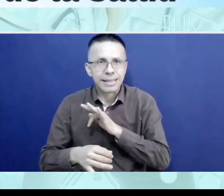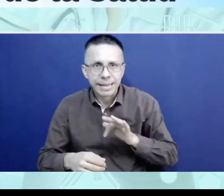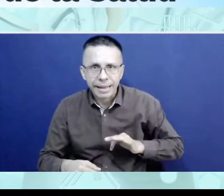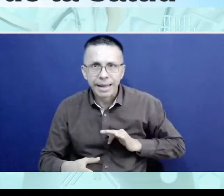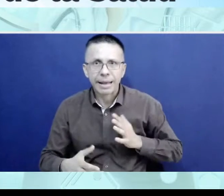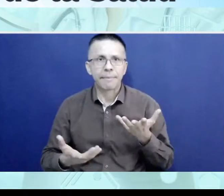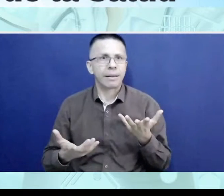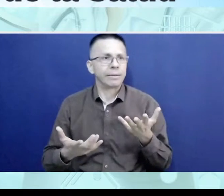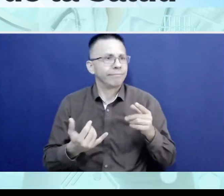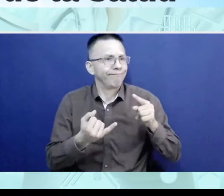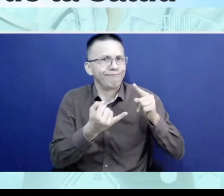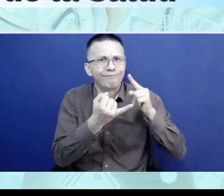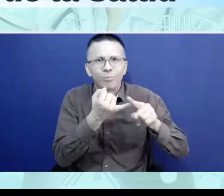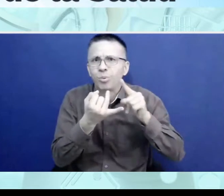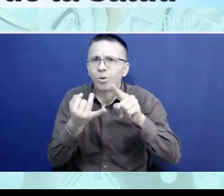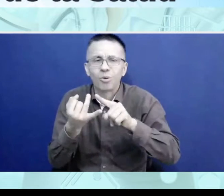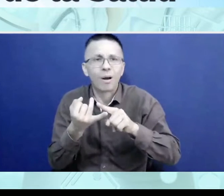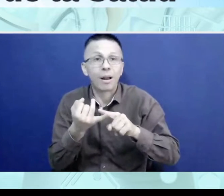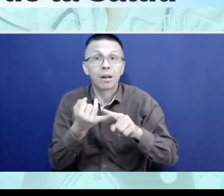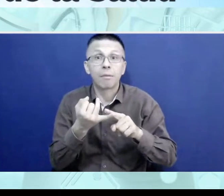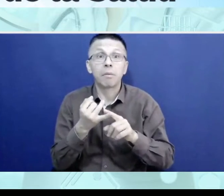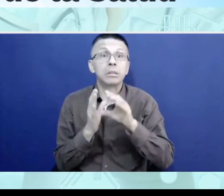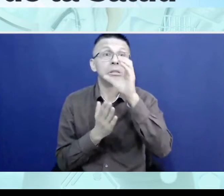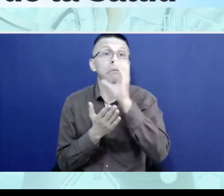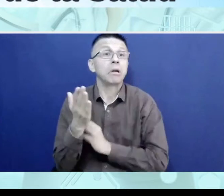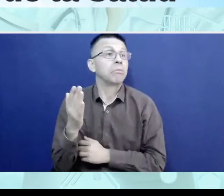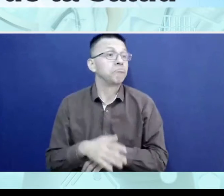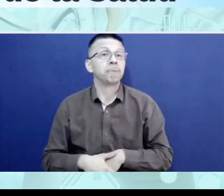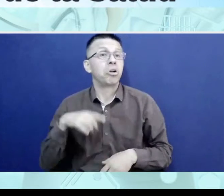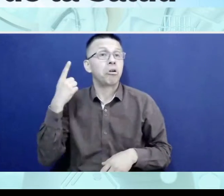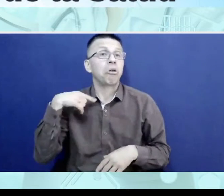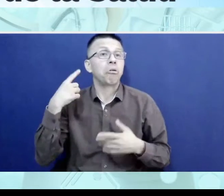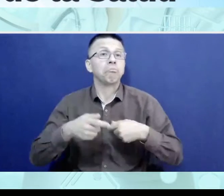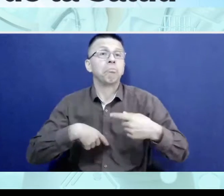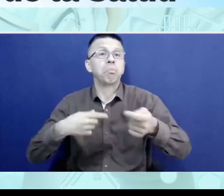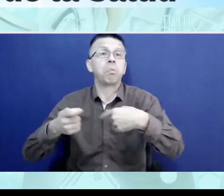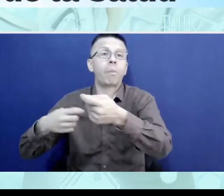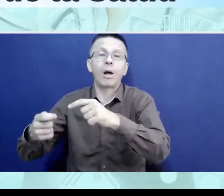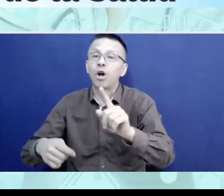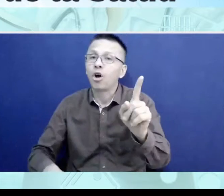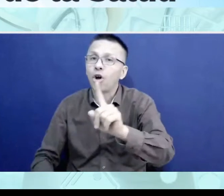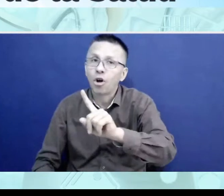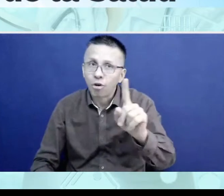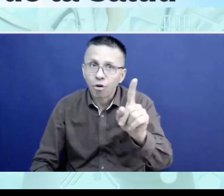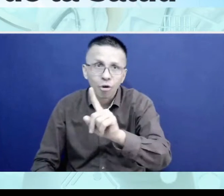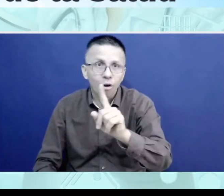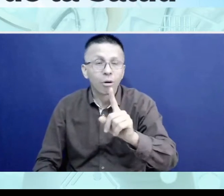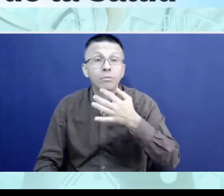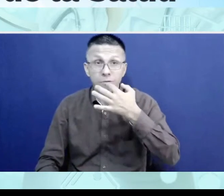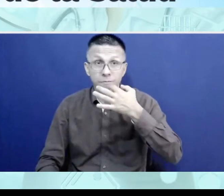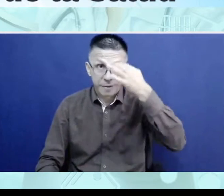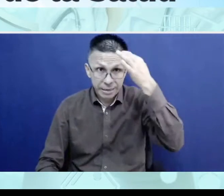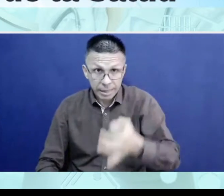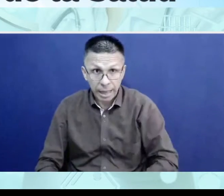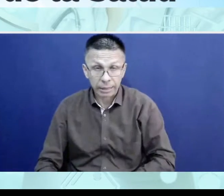manejo integral y que no se diera una certificación por certificar, sino que la persona fuera evaluada conforme a lo que establece la norma